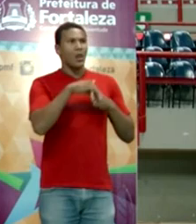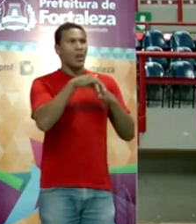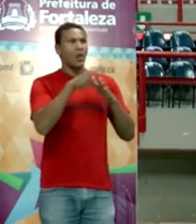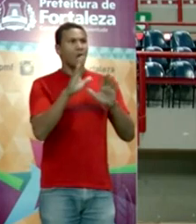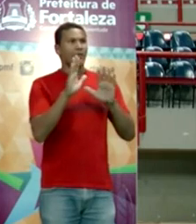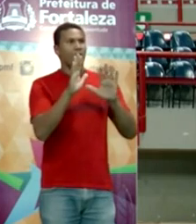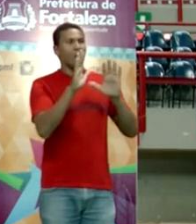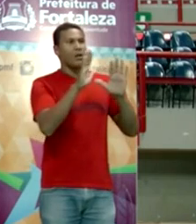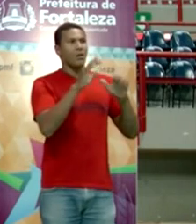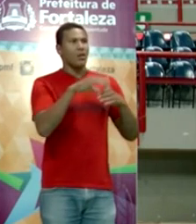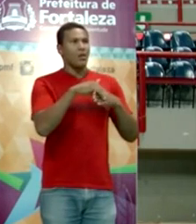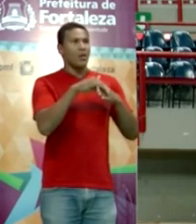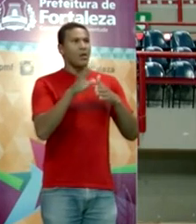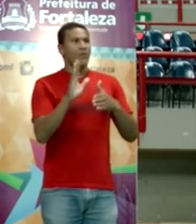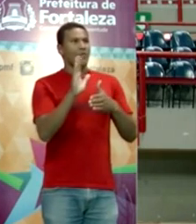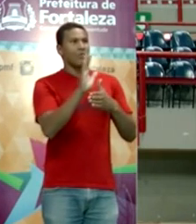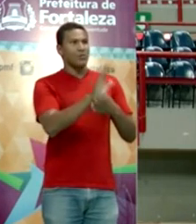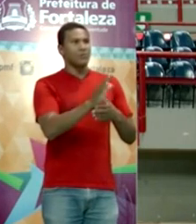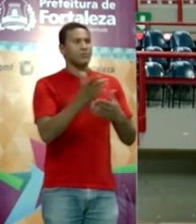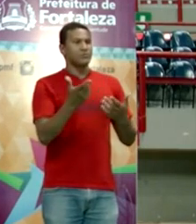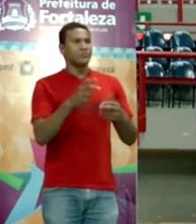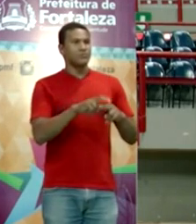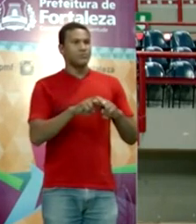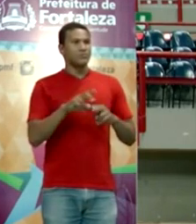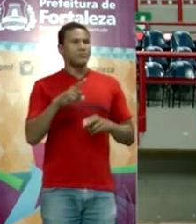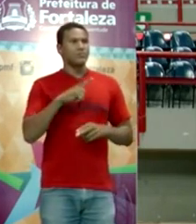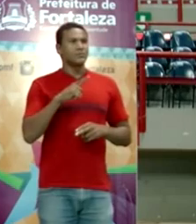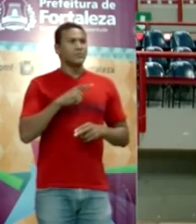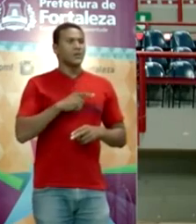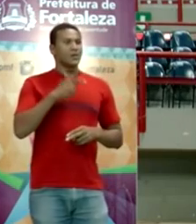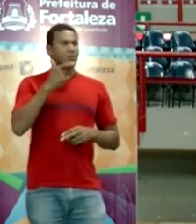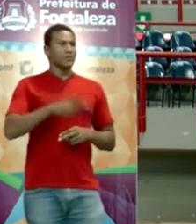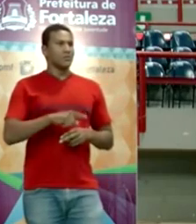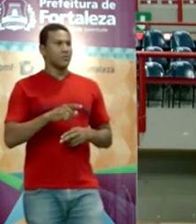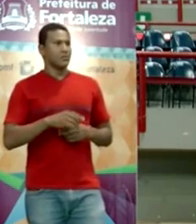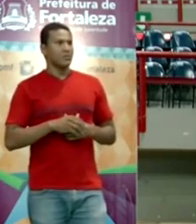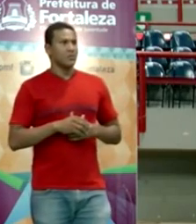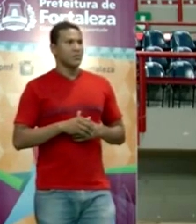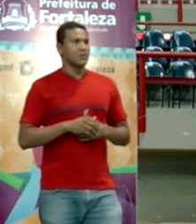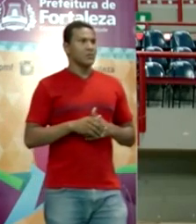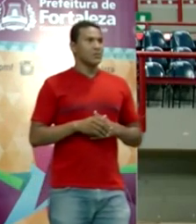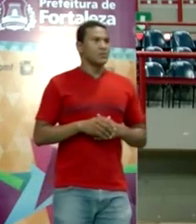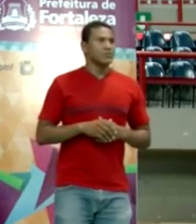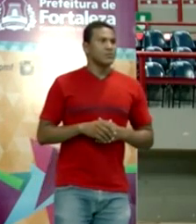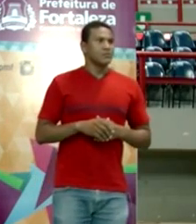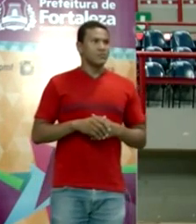lá fora que vai socorrer. Então nós temos um gênero jornalístico. Me diz uma coisa.